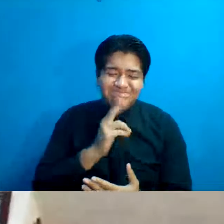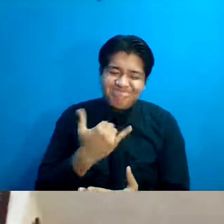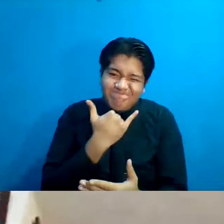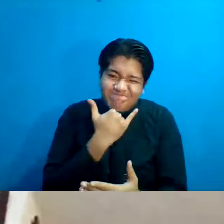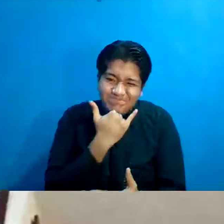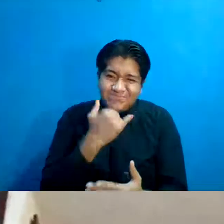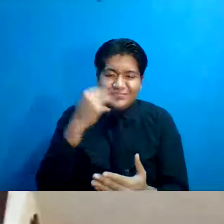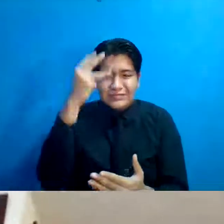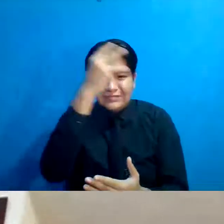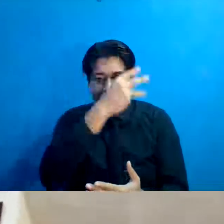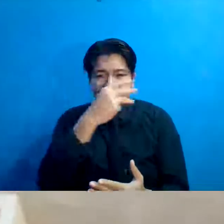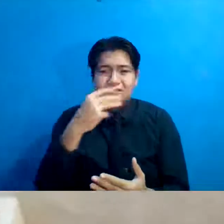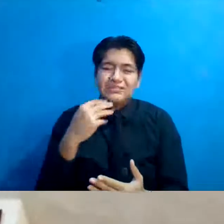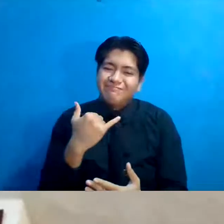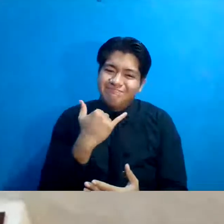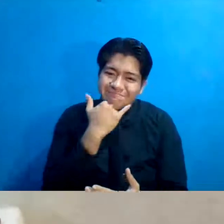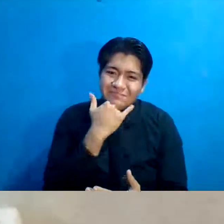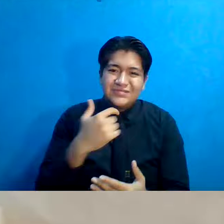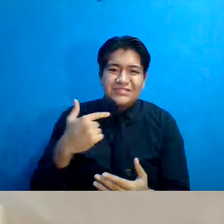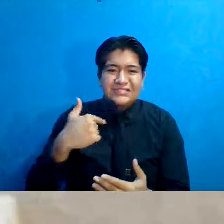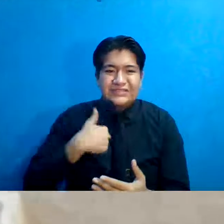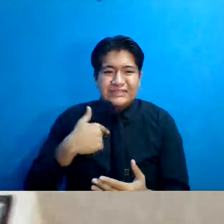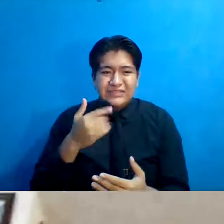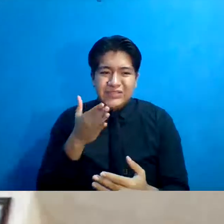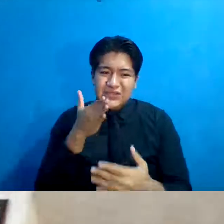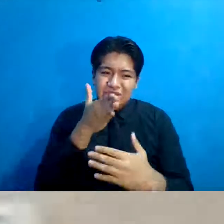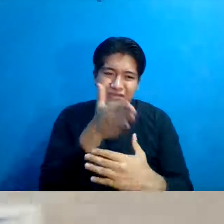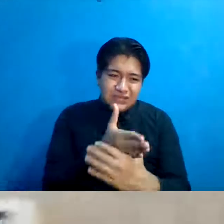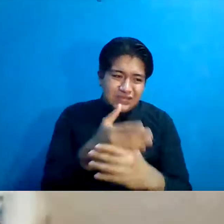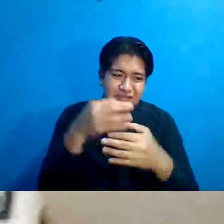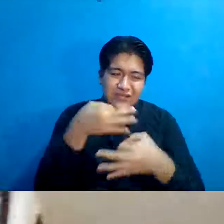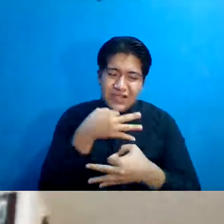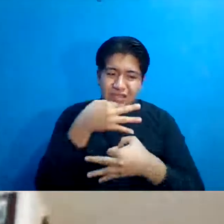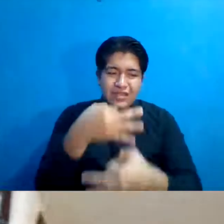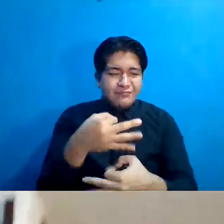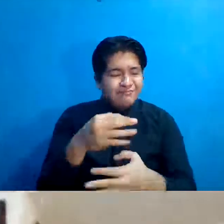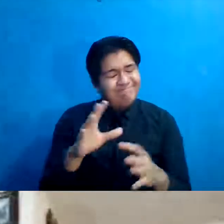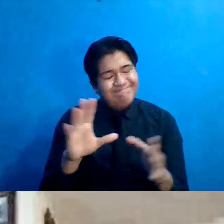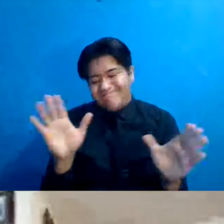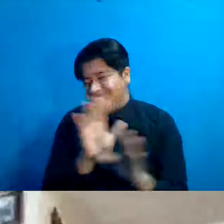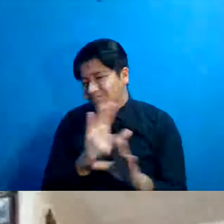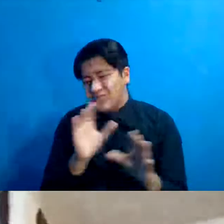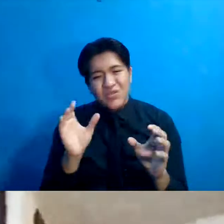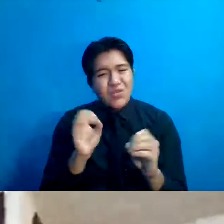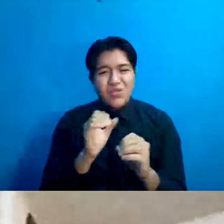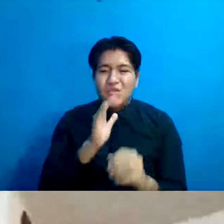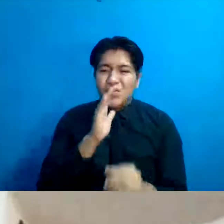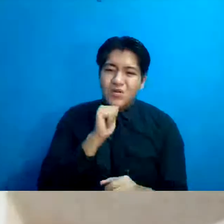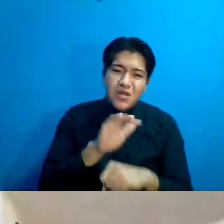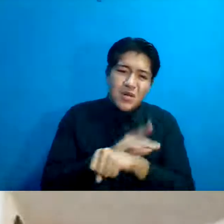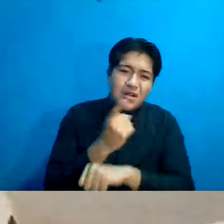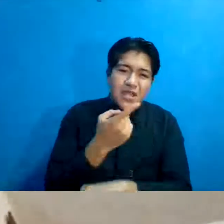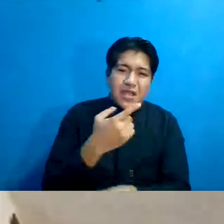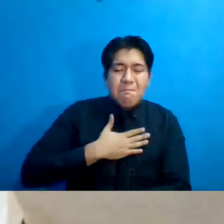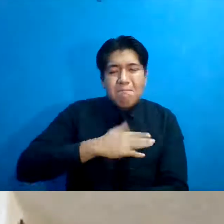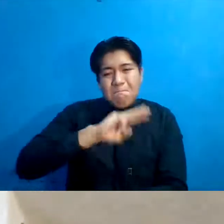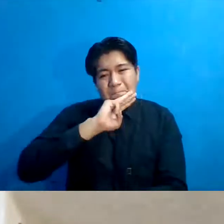perdón, no voy a poder dar la conferencia contigo porque mi mamá se acaba de poner muy mal, la tengo que llevar a